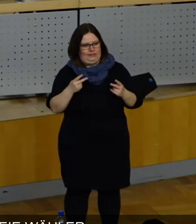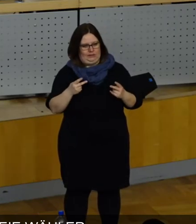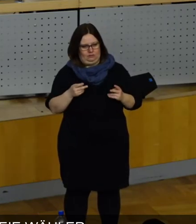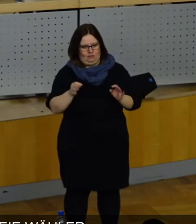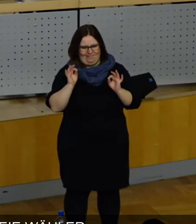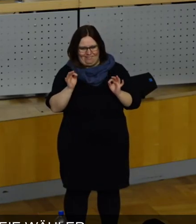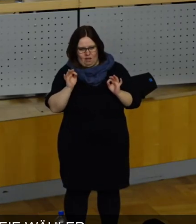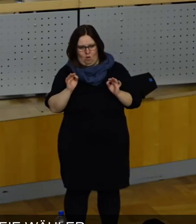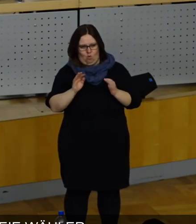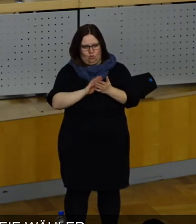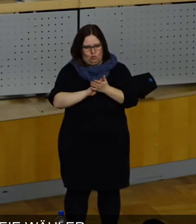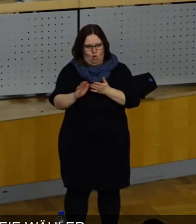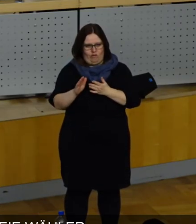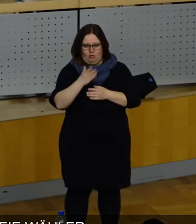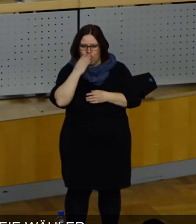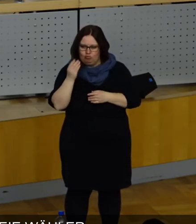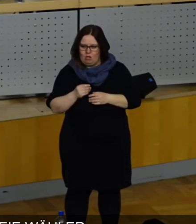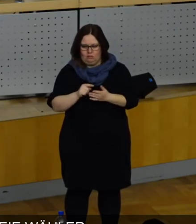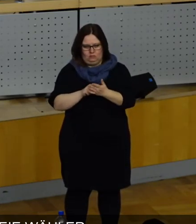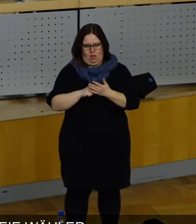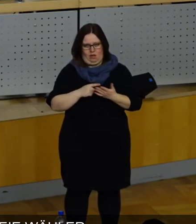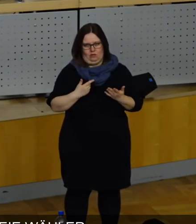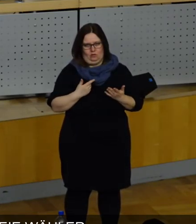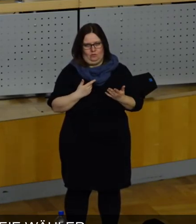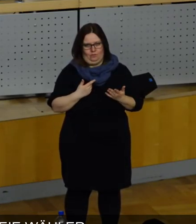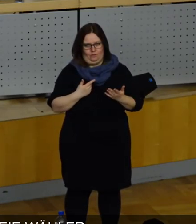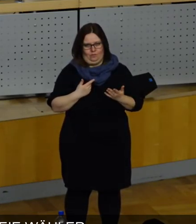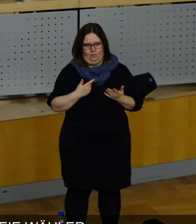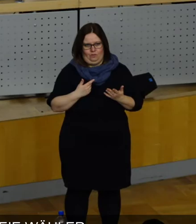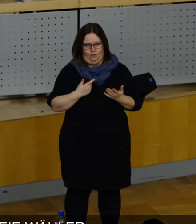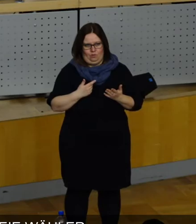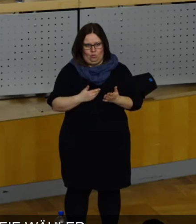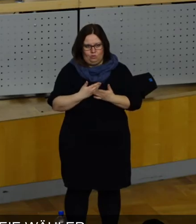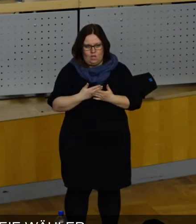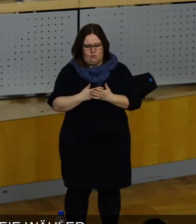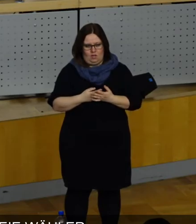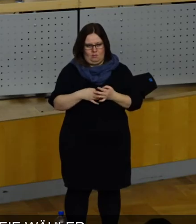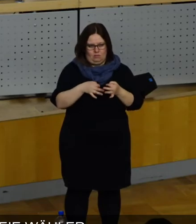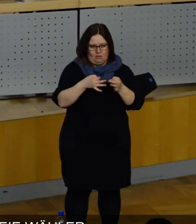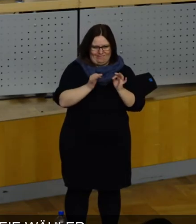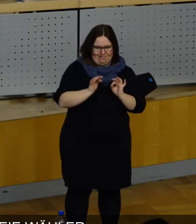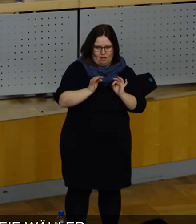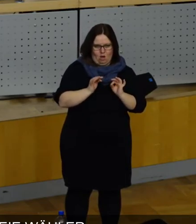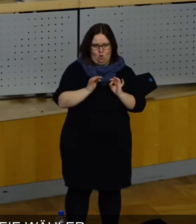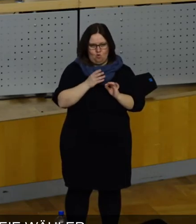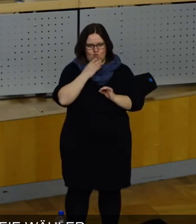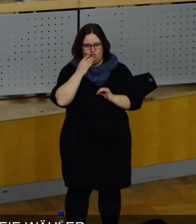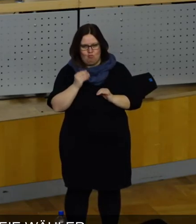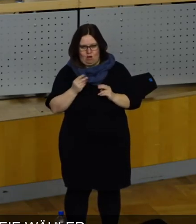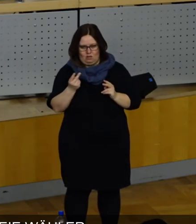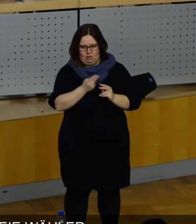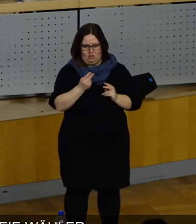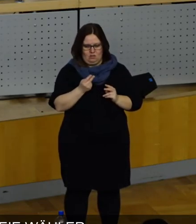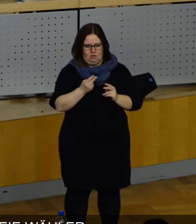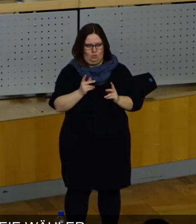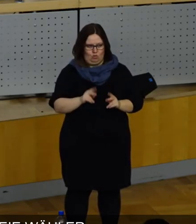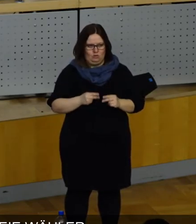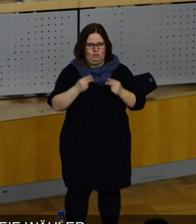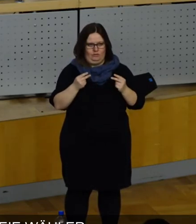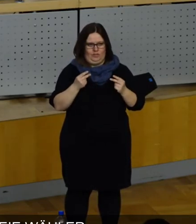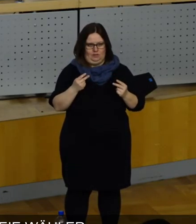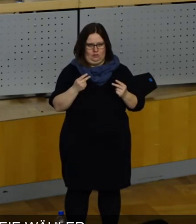Arbeit und Geschmack. Und eben darauf, auf Sorgfalt und Geschmack und auf das